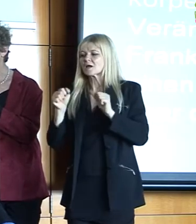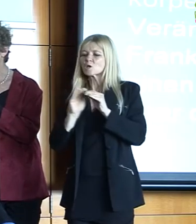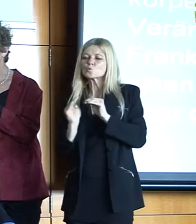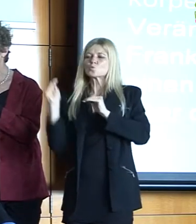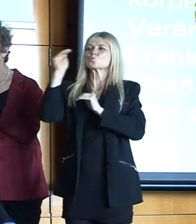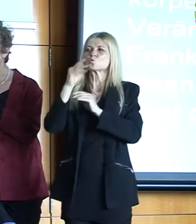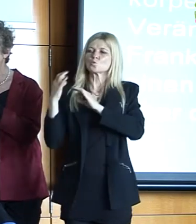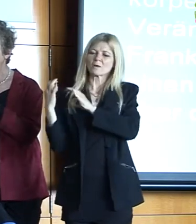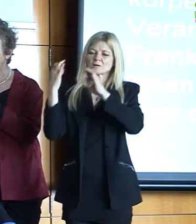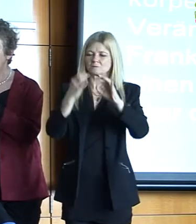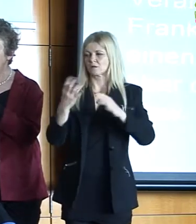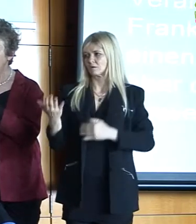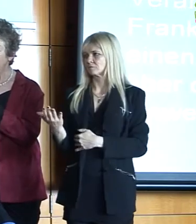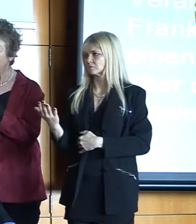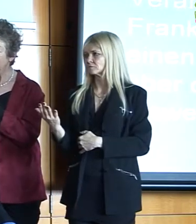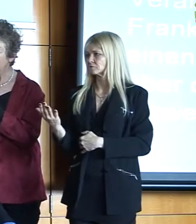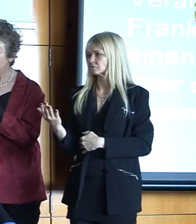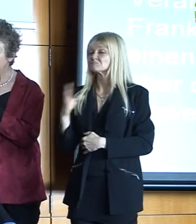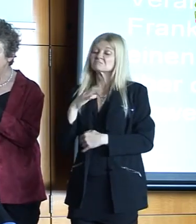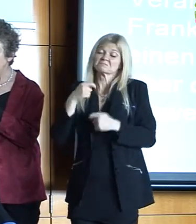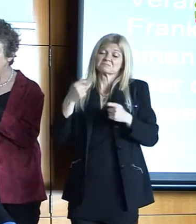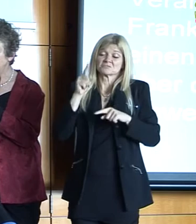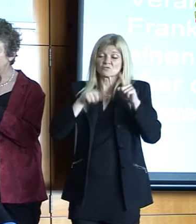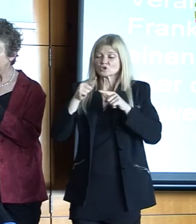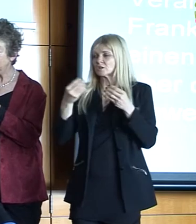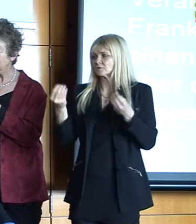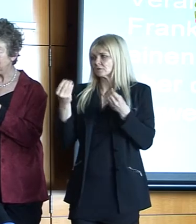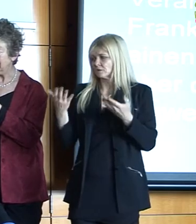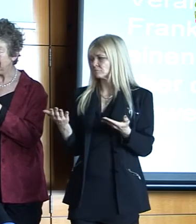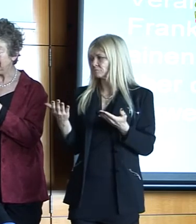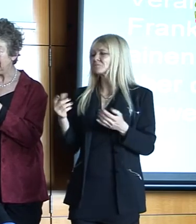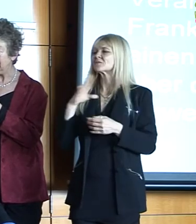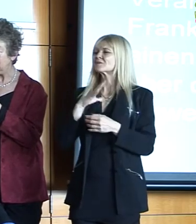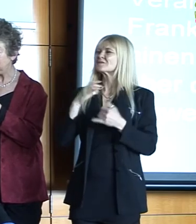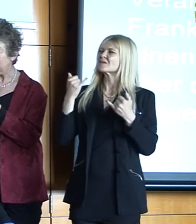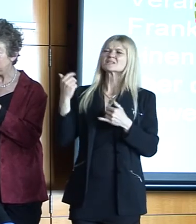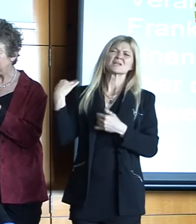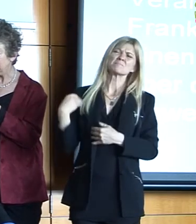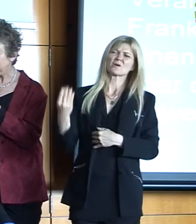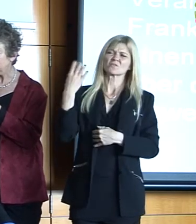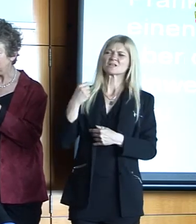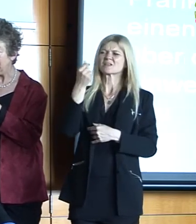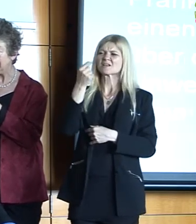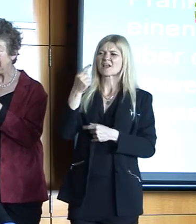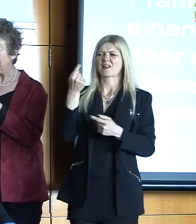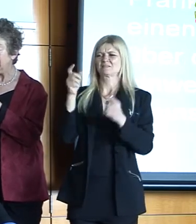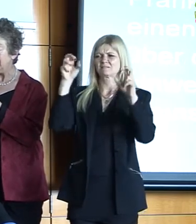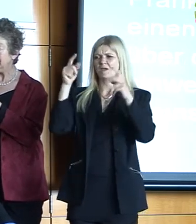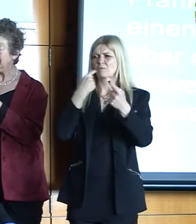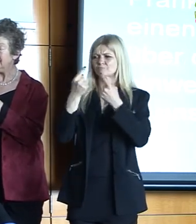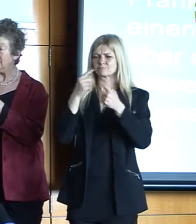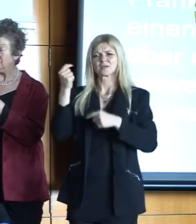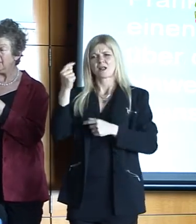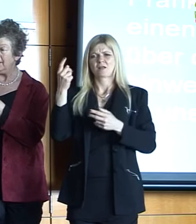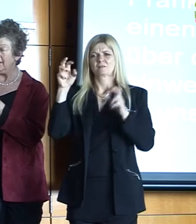ganz verschiedene Ansätze. Wir sind in einer Zeit, wo es immer wieder von Geld die Rede ist, und daher möchte ich einfach mal fragen,